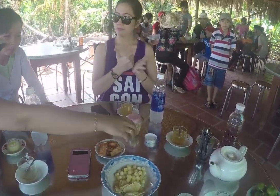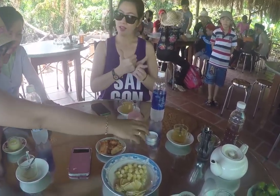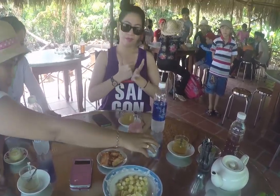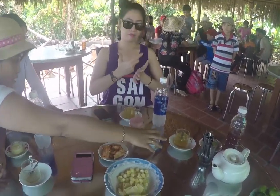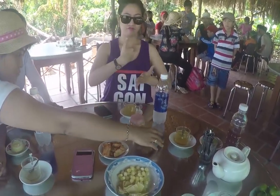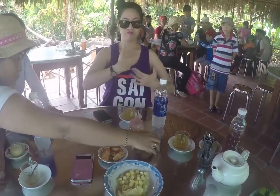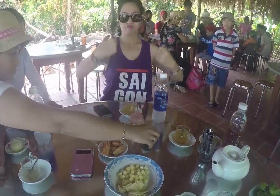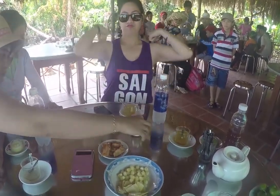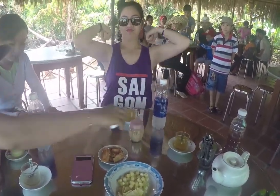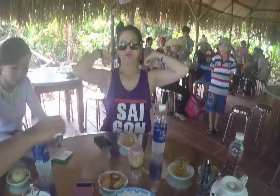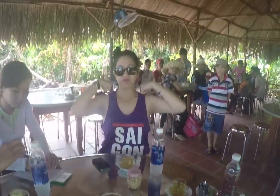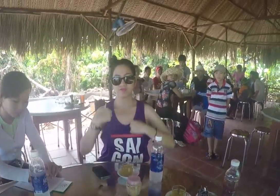Magenbeschwerden.